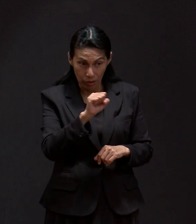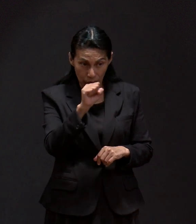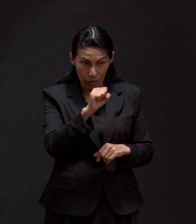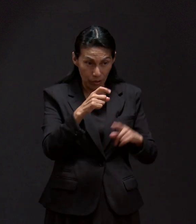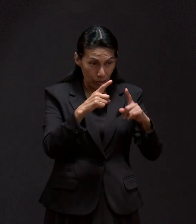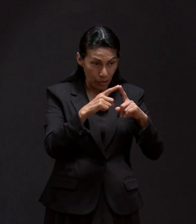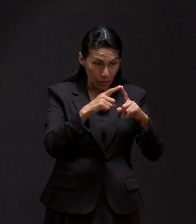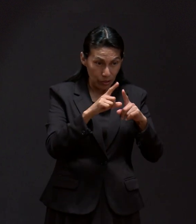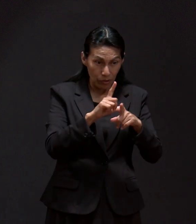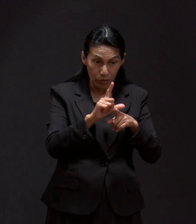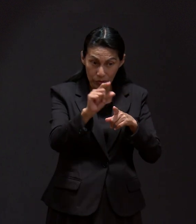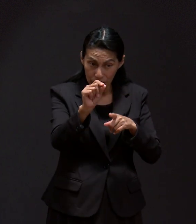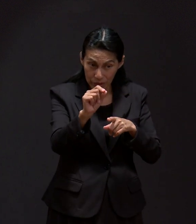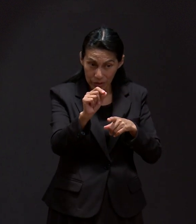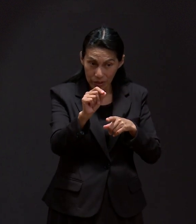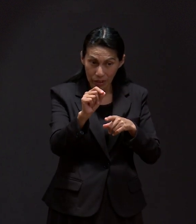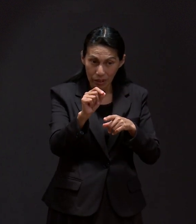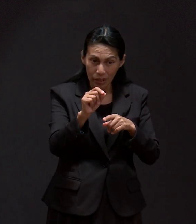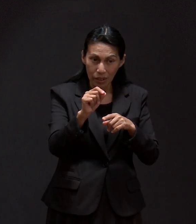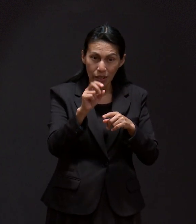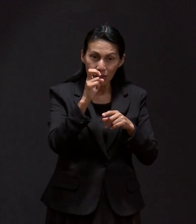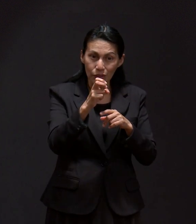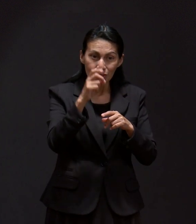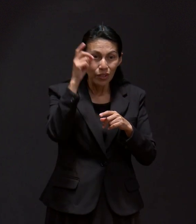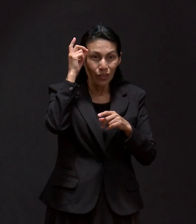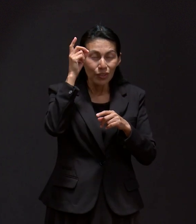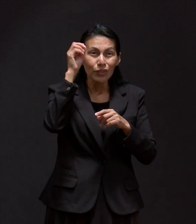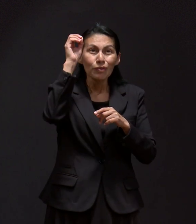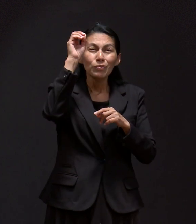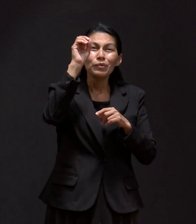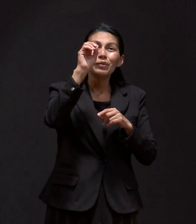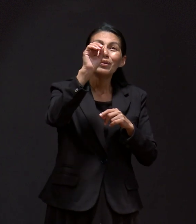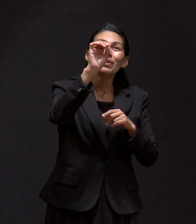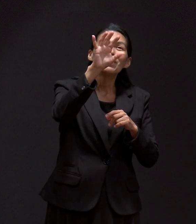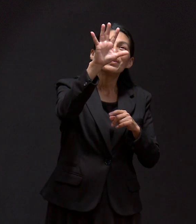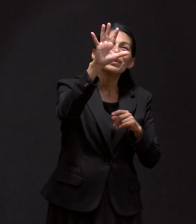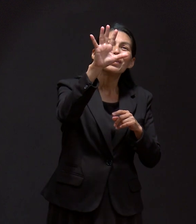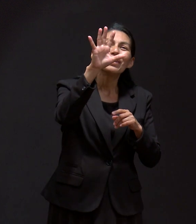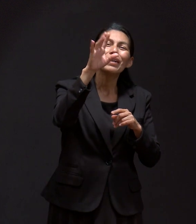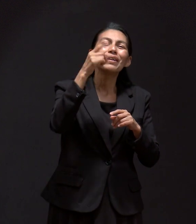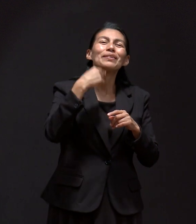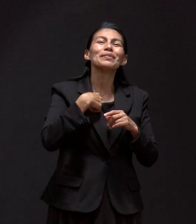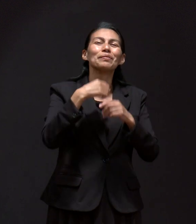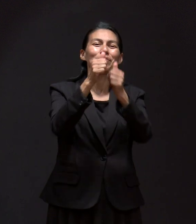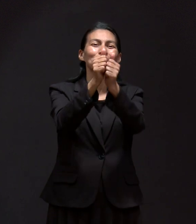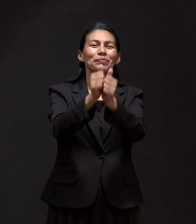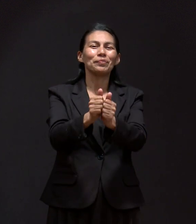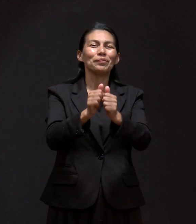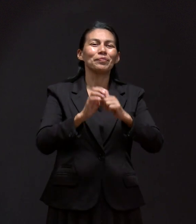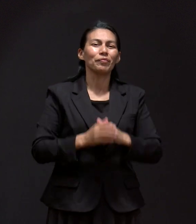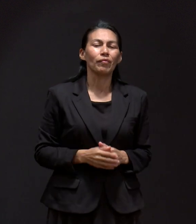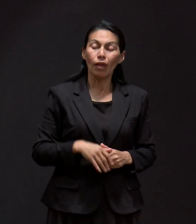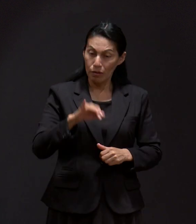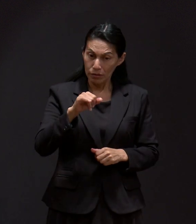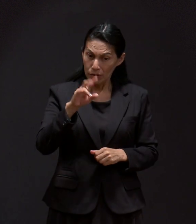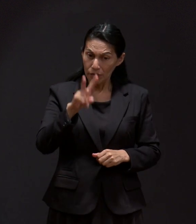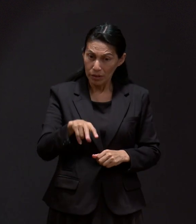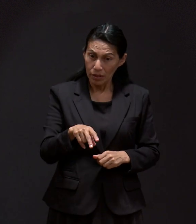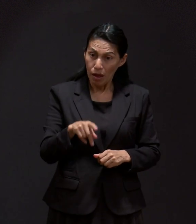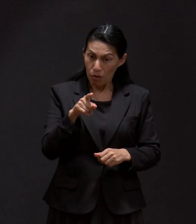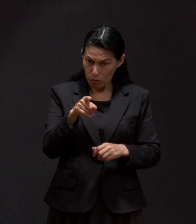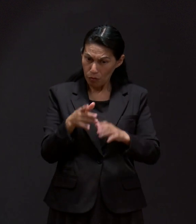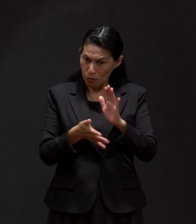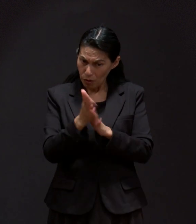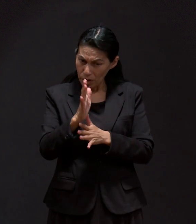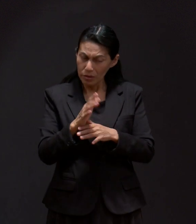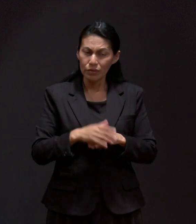fuiste el sábado a la iglesia y en una especie de manifestación dios te dijo aquí estoy así es